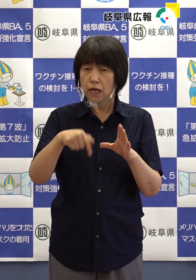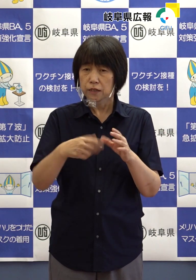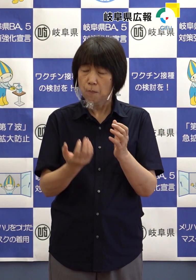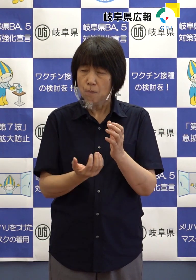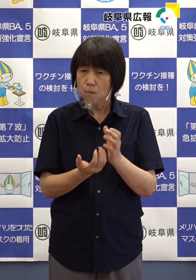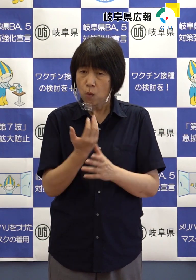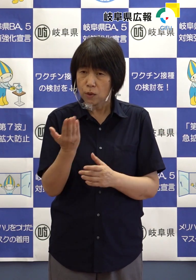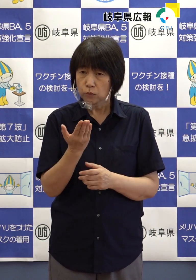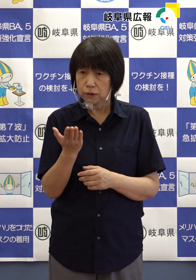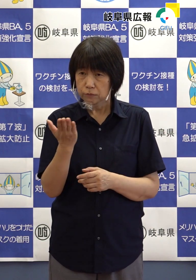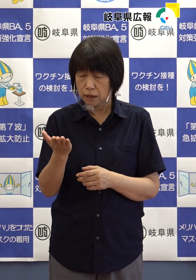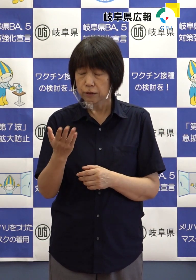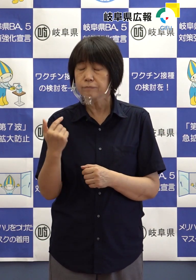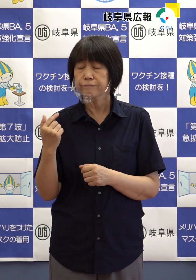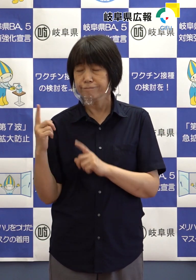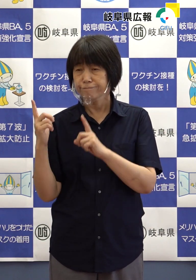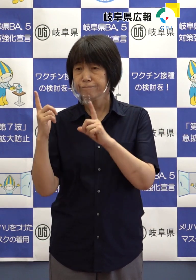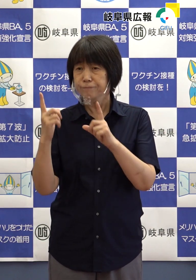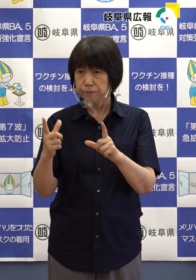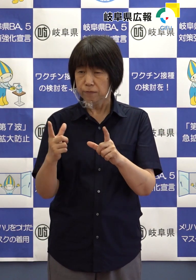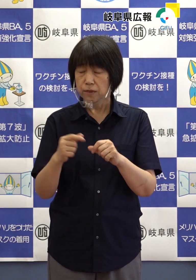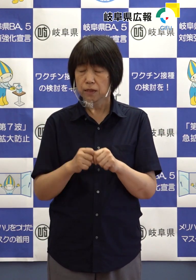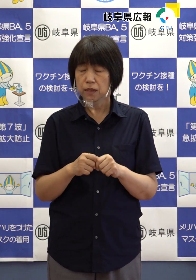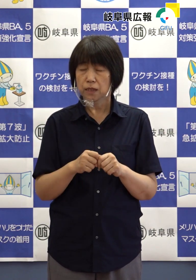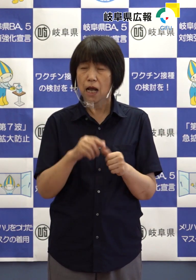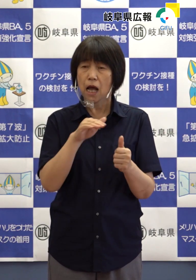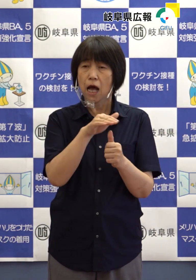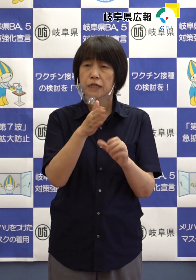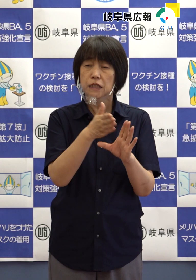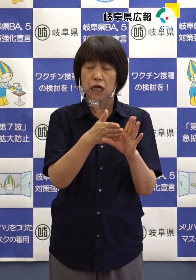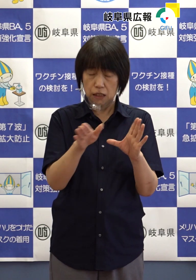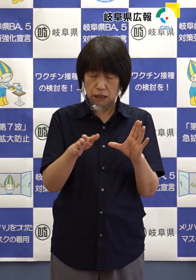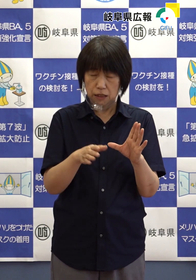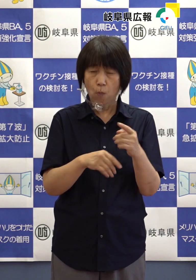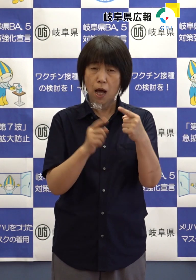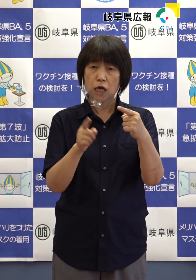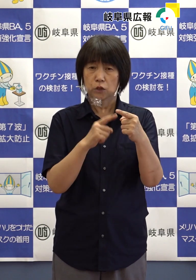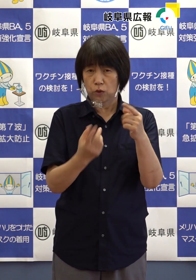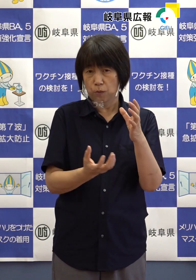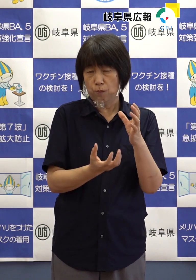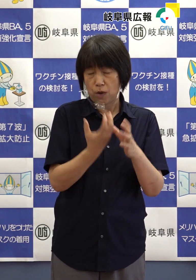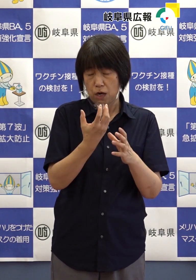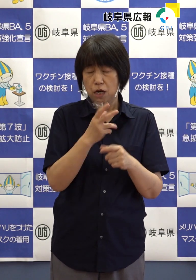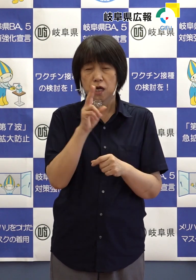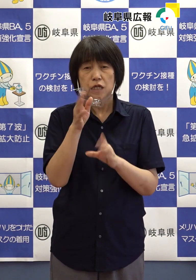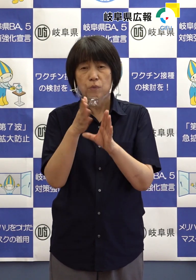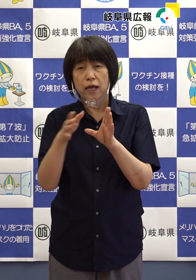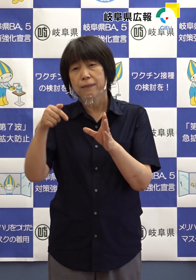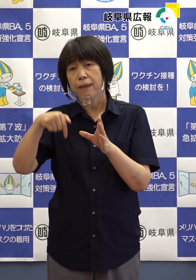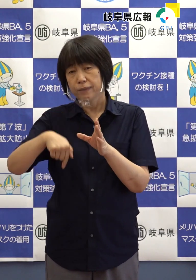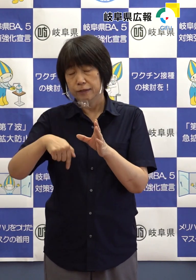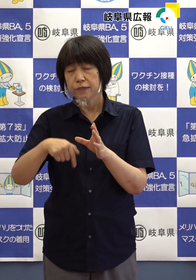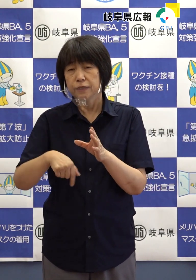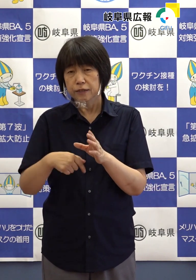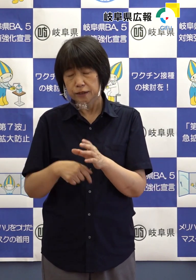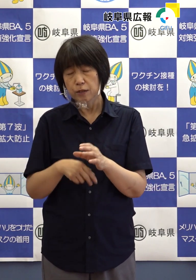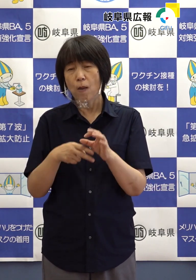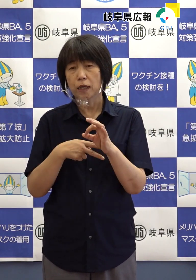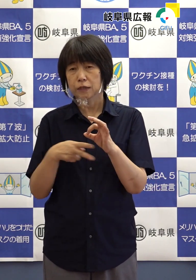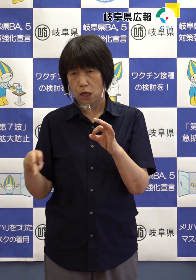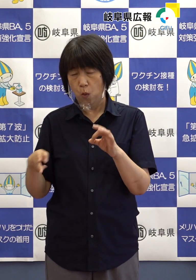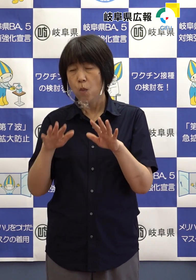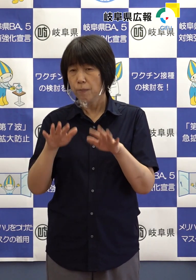岐阜県内あの愛知県ではお一人ねあのおられたと聞いてますけど文字二間だね今ところあのありませんです